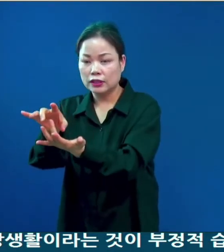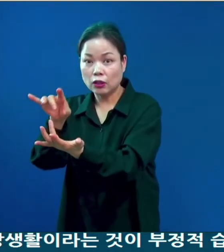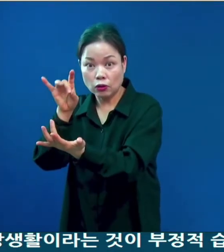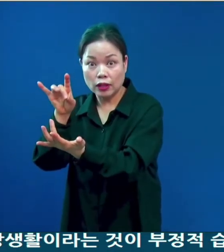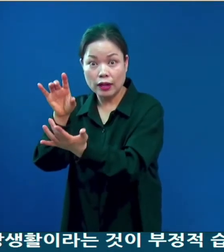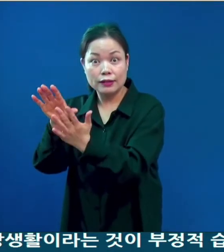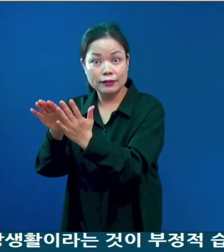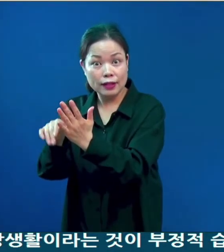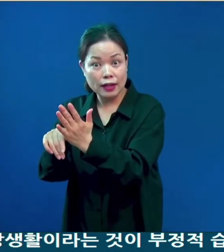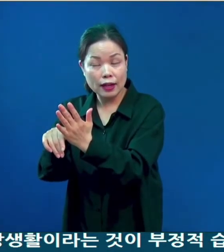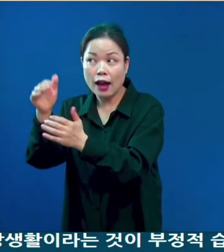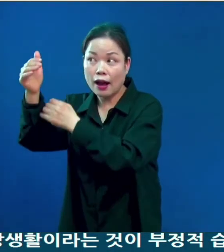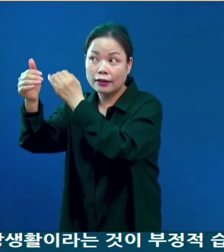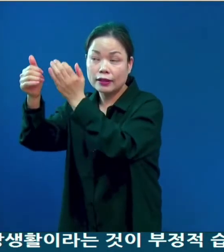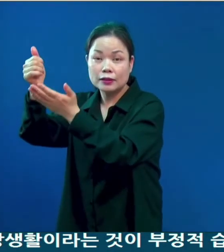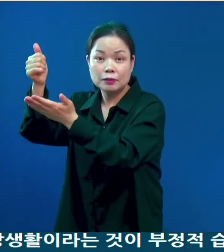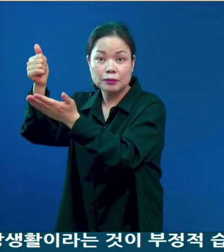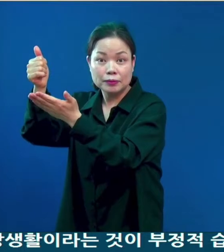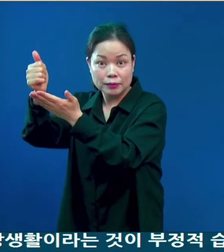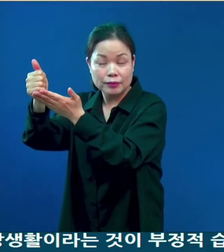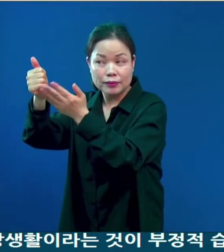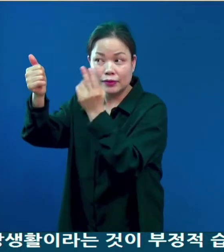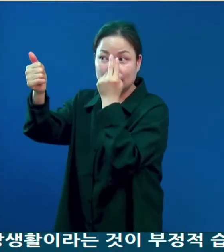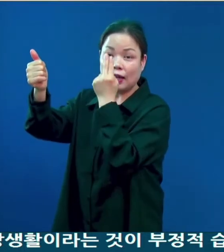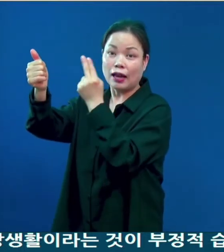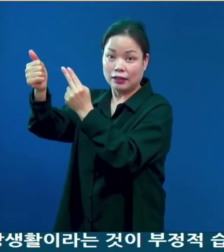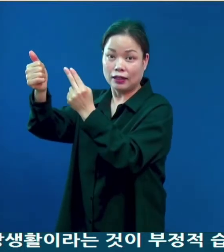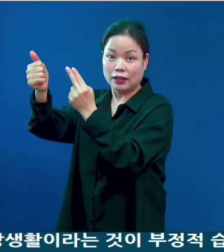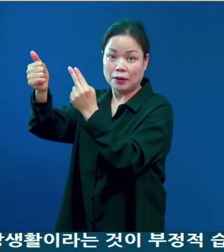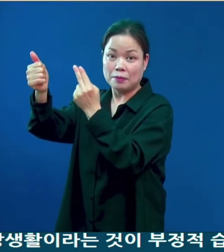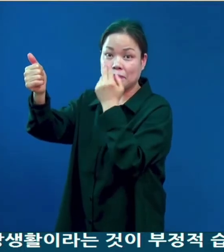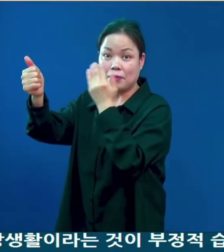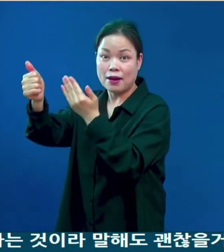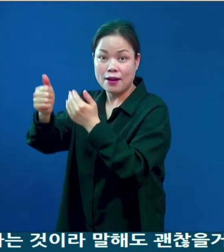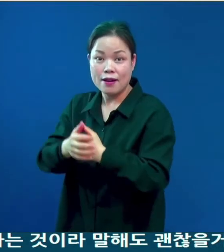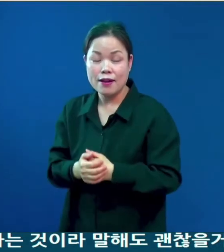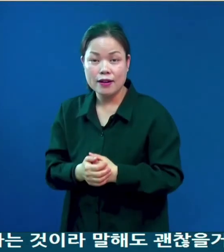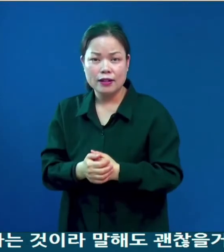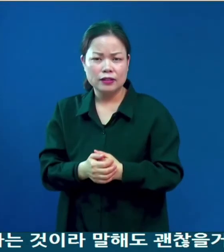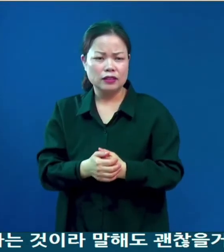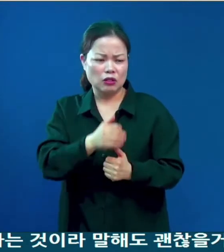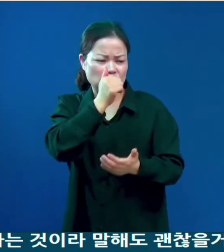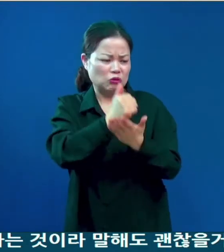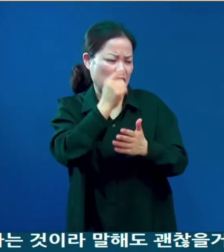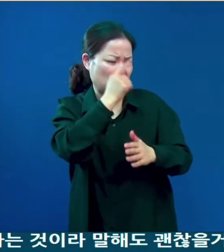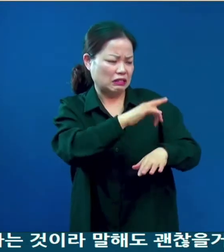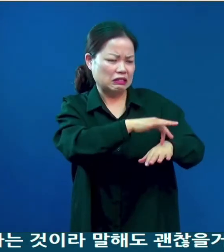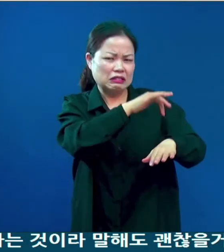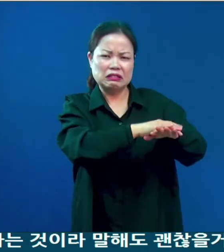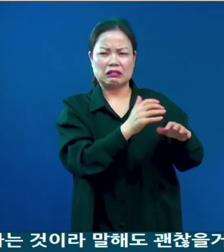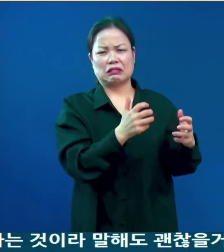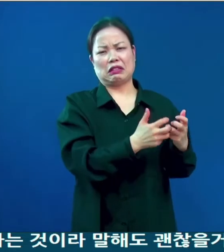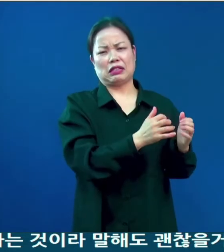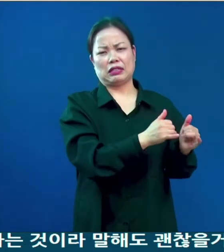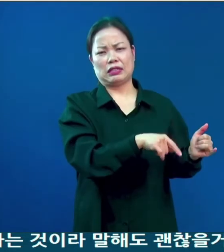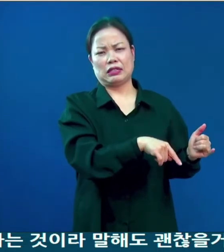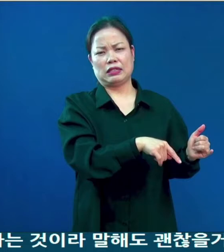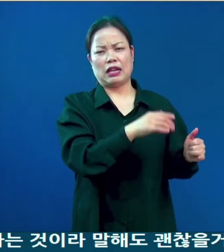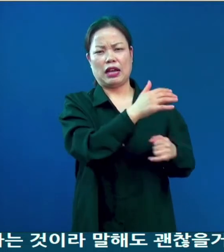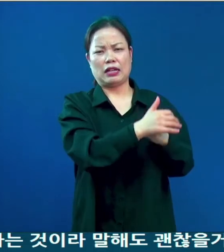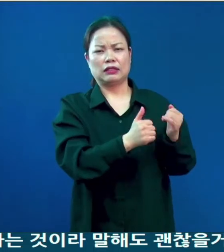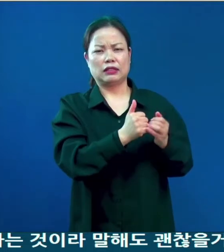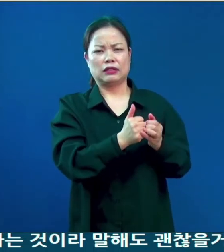순간에 하나님을 이제 향하여 나아가는 것이죠. 그러나 죄악된 습관이 가득한 사람은